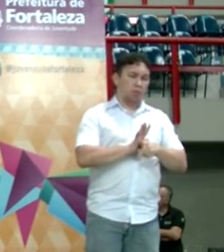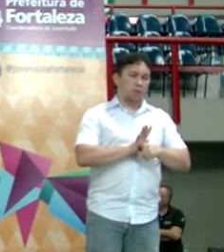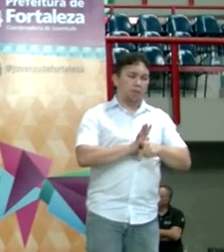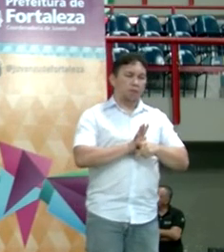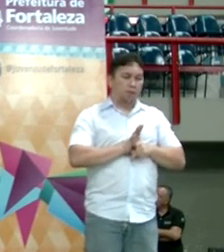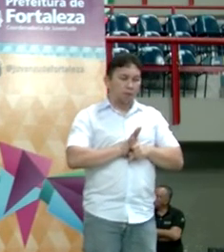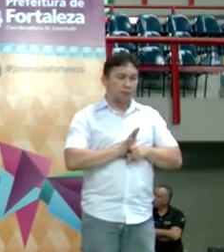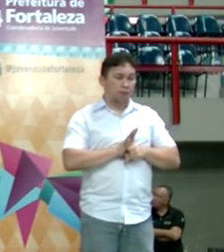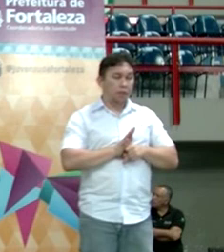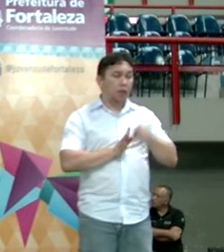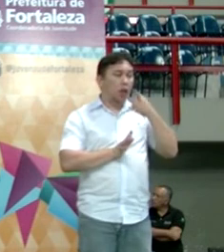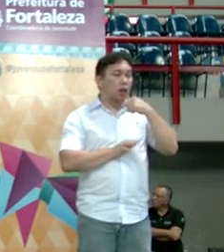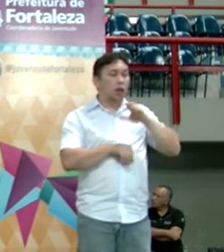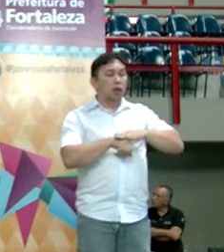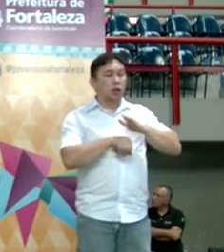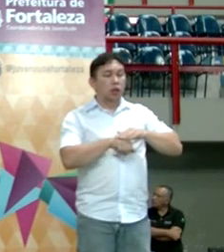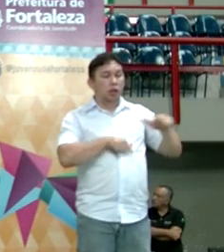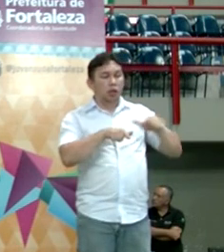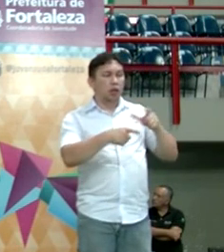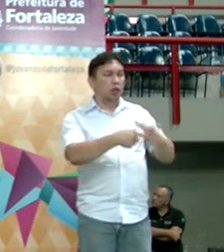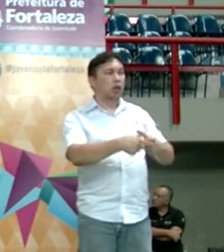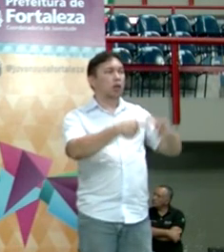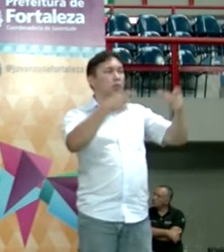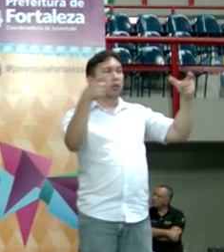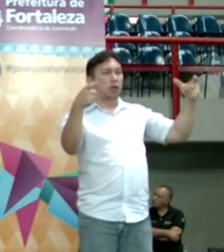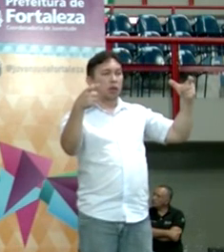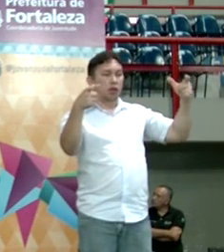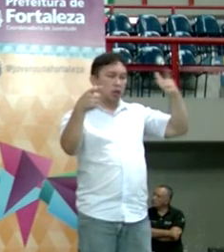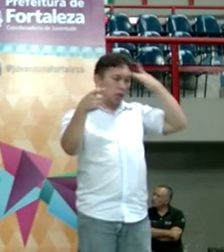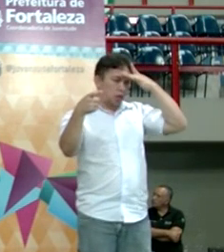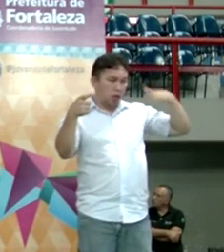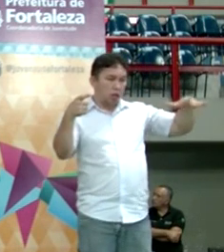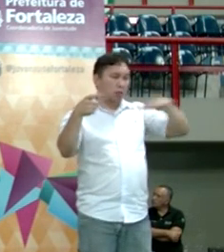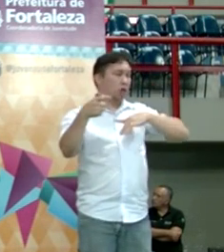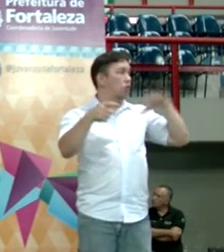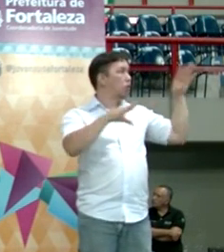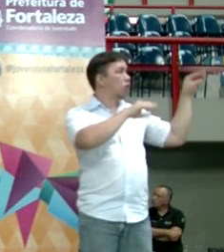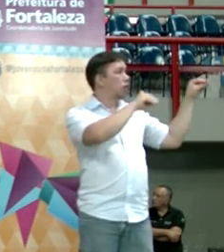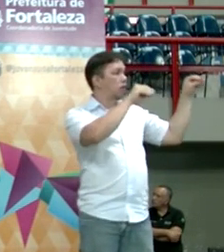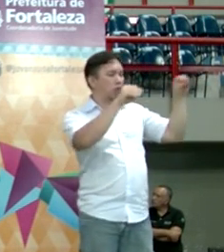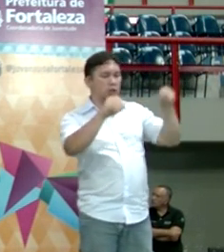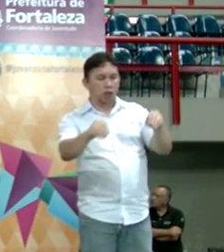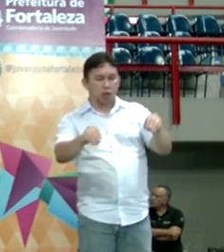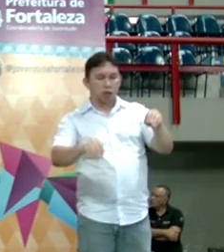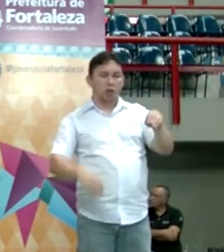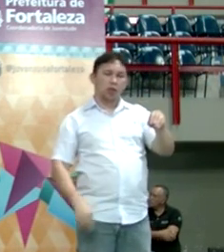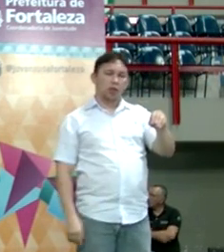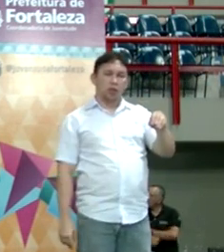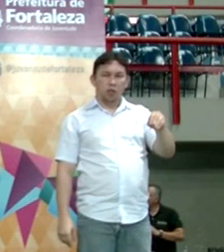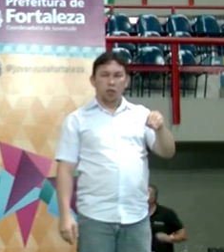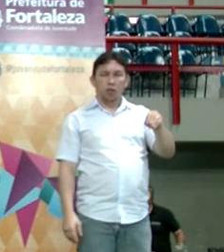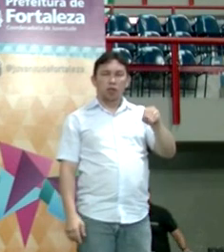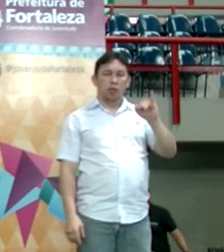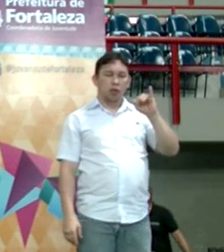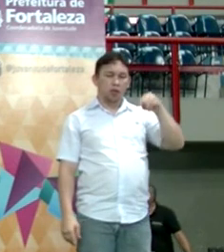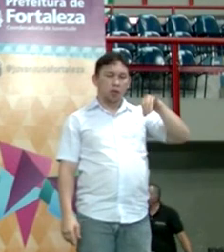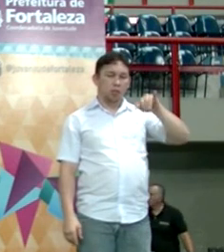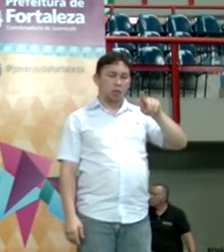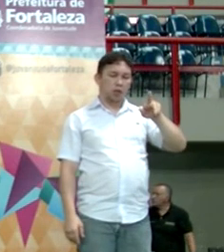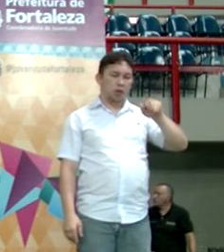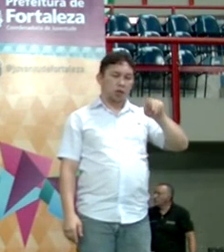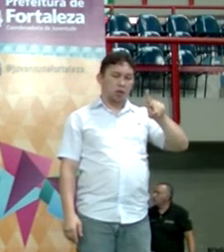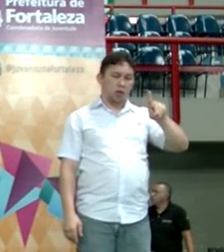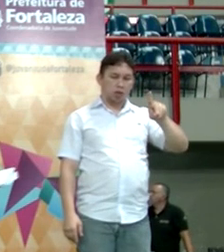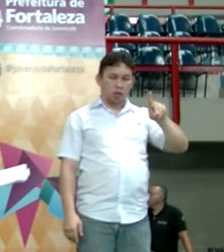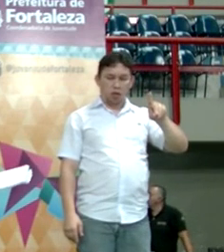informal. E quem é que trabalha nesse trabalho informal? A maioria das pessoas? Imigrantes. A Inglaterra foi invadida